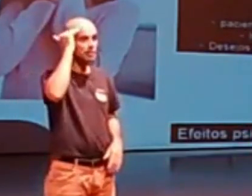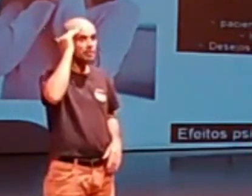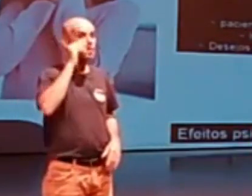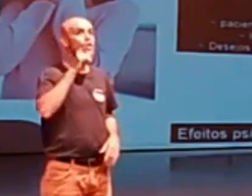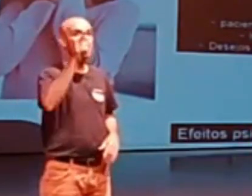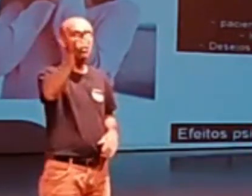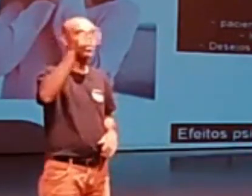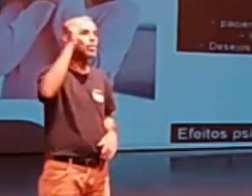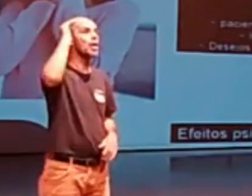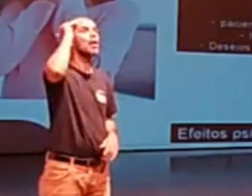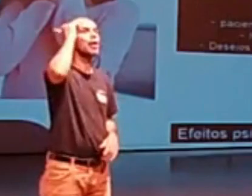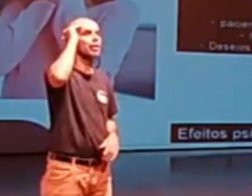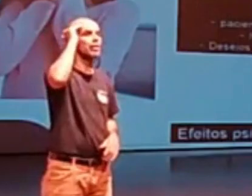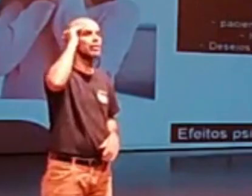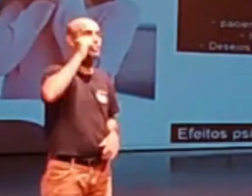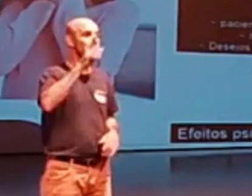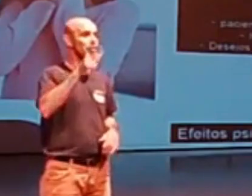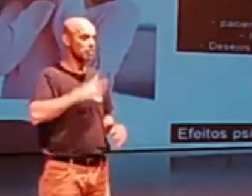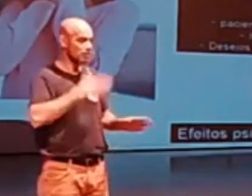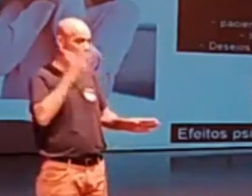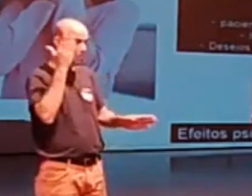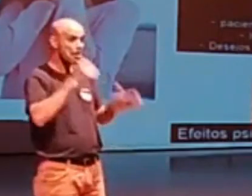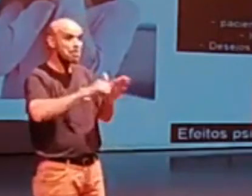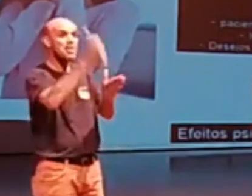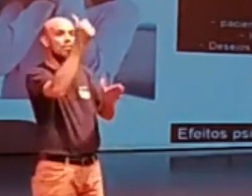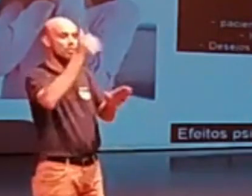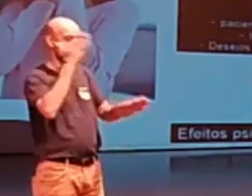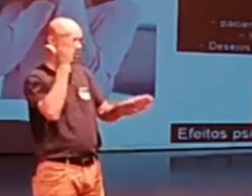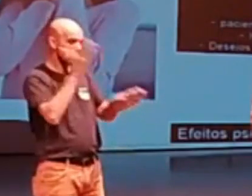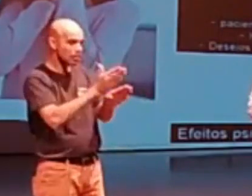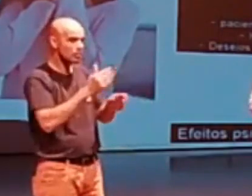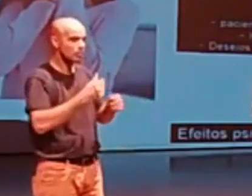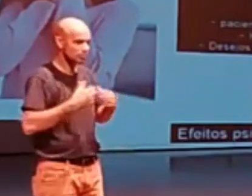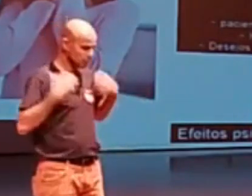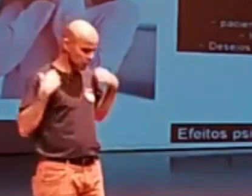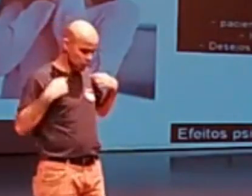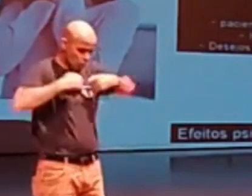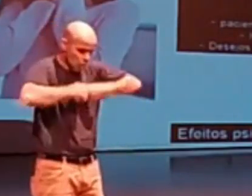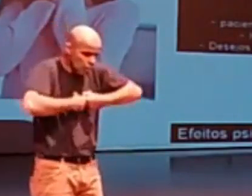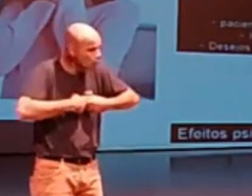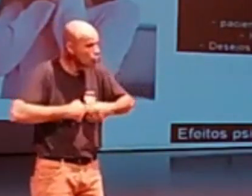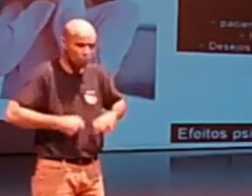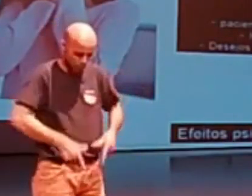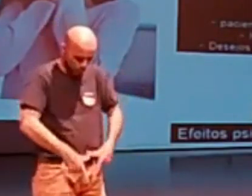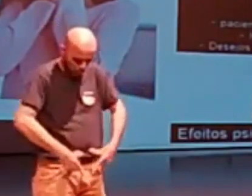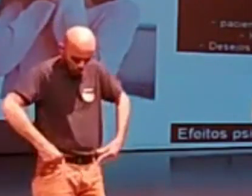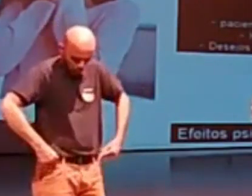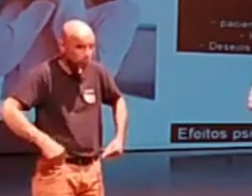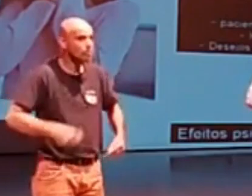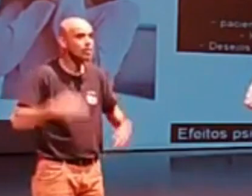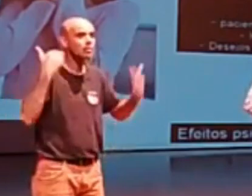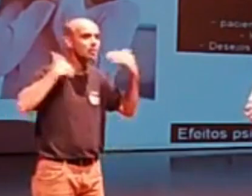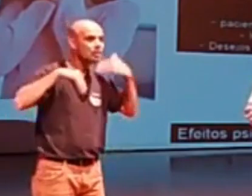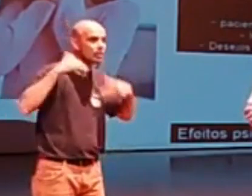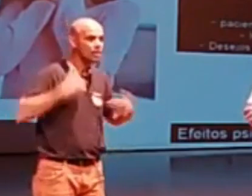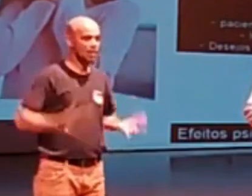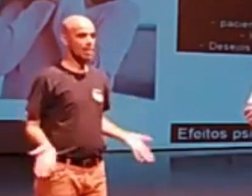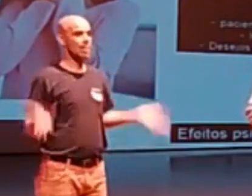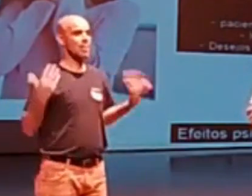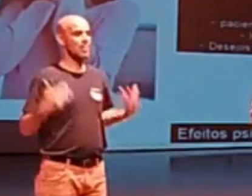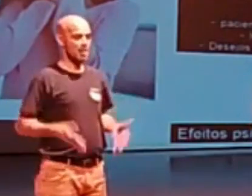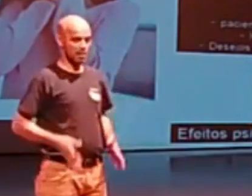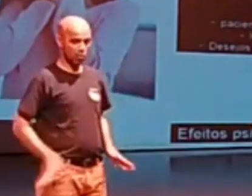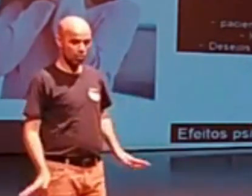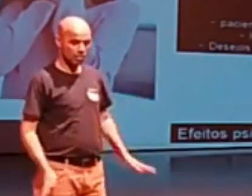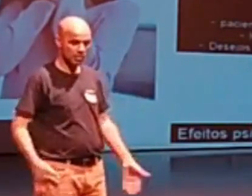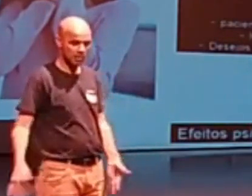cabeça boa. Imagina quando ela fez o diagnóstico. Não quer tirar roupa, não quer botar biquíni, não quer andar com uma roupa mais leve.